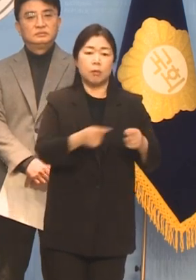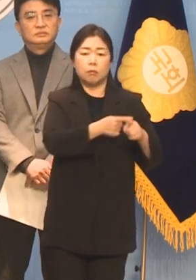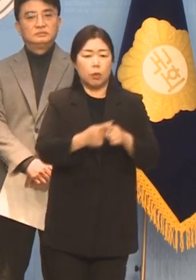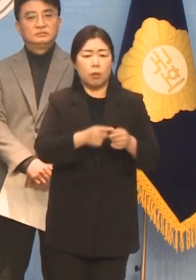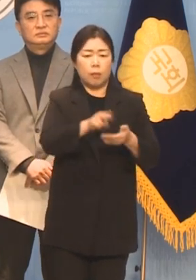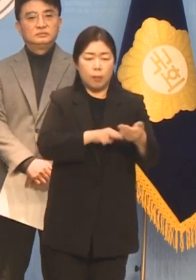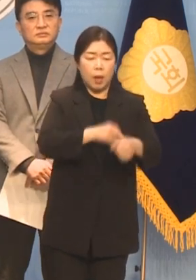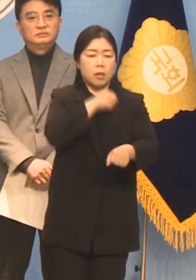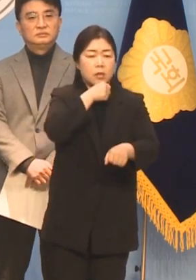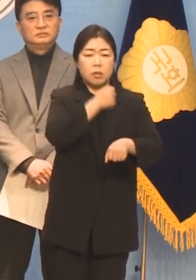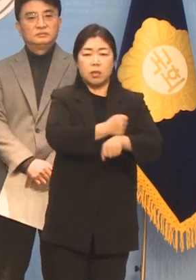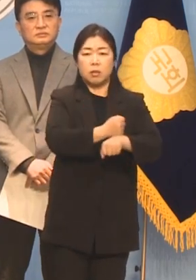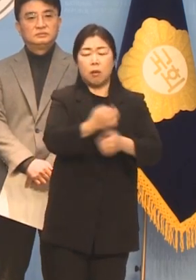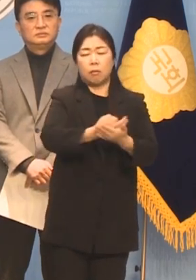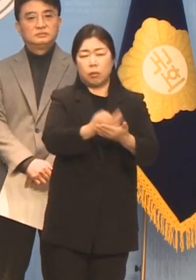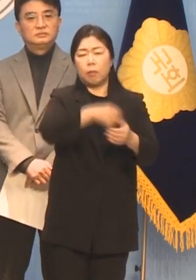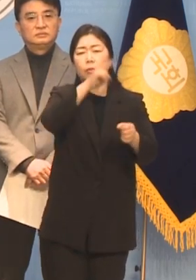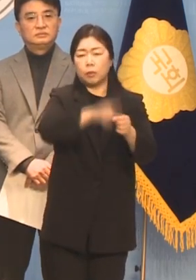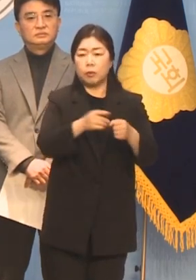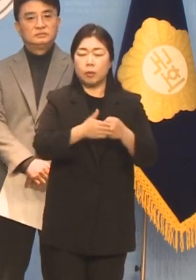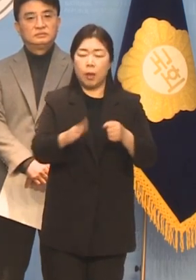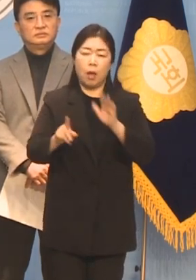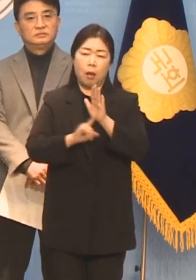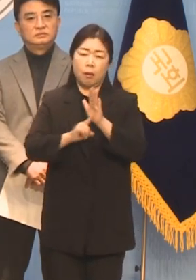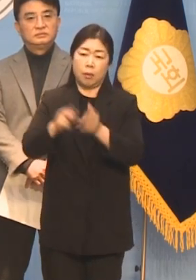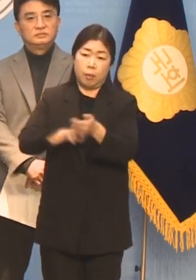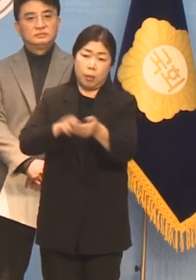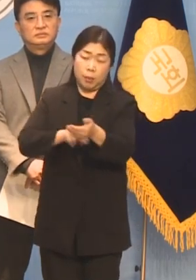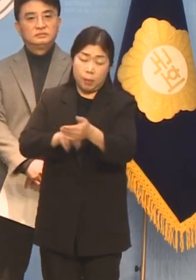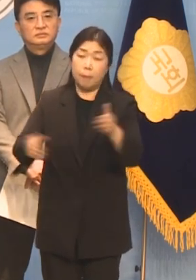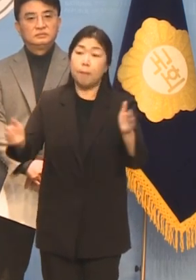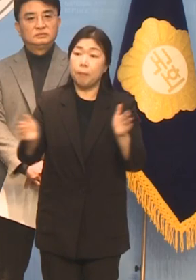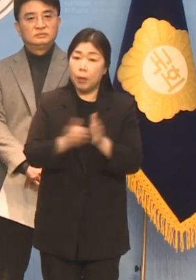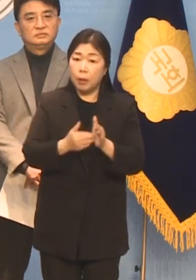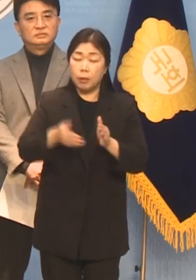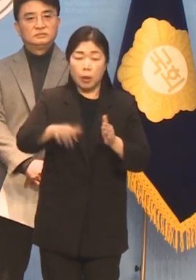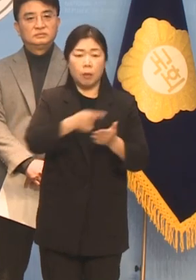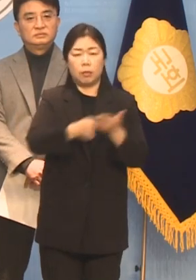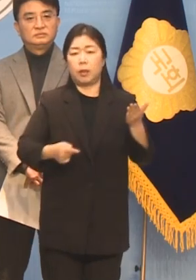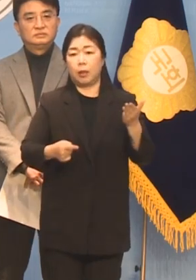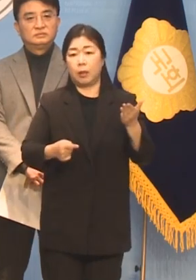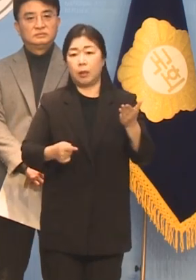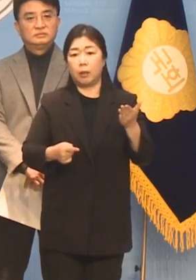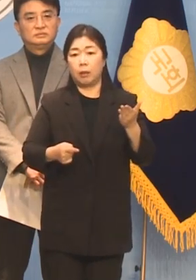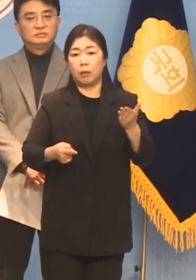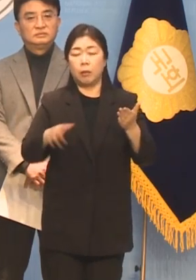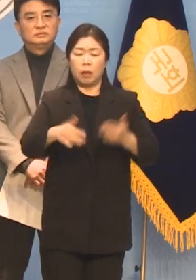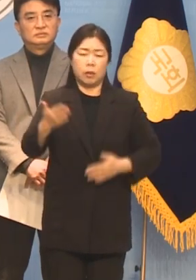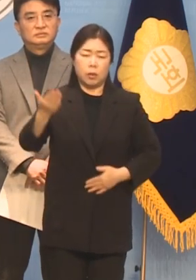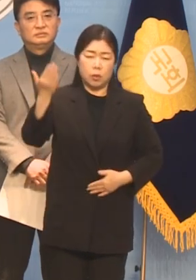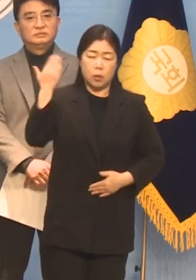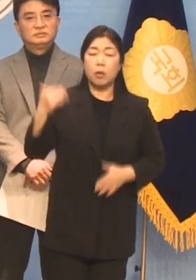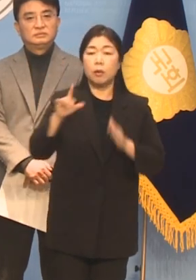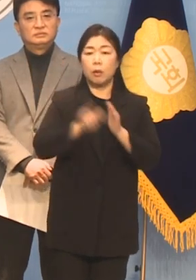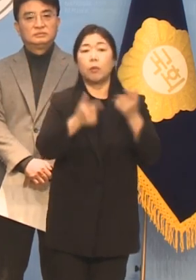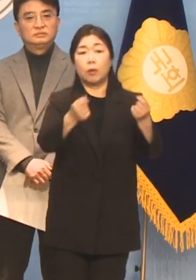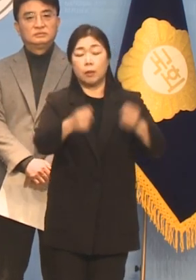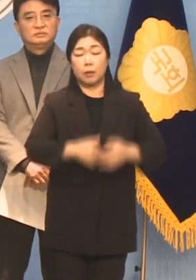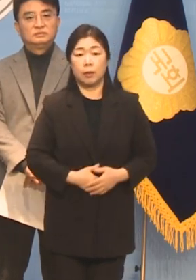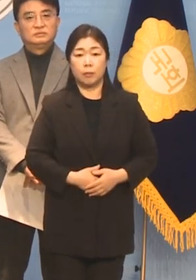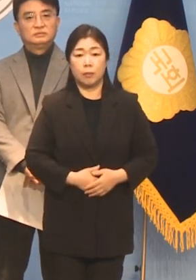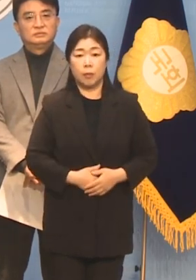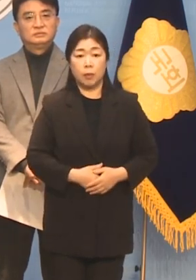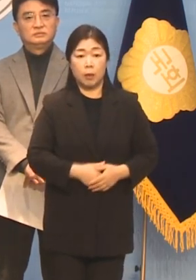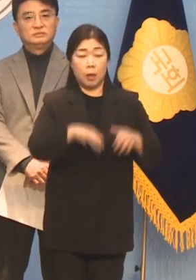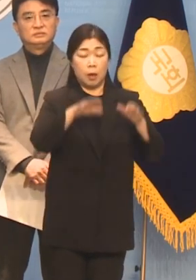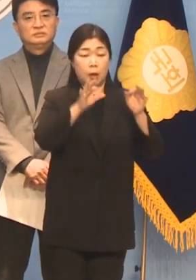발생해서 금융소비자들의 피해가 심각하게 발생했지만 정부는 그때마다 땜질식 처방만을 내리고